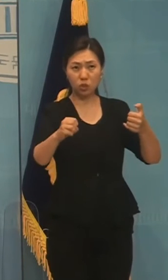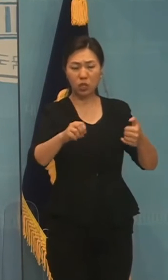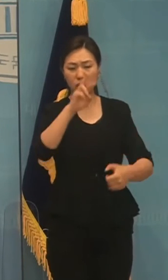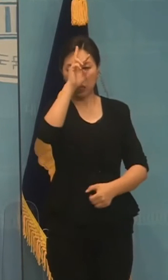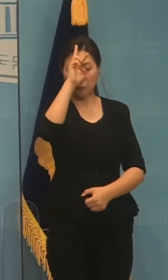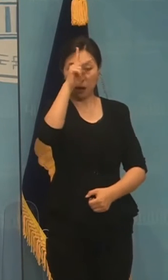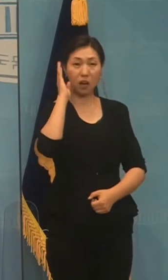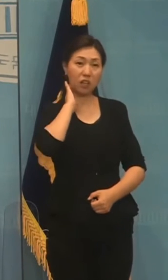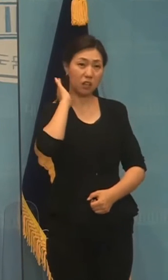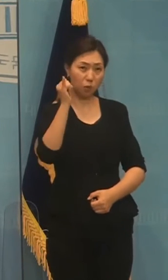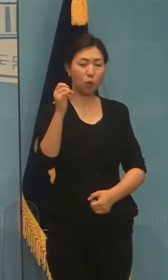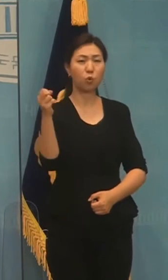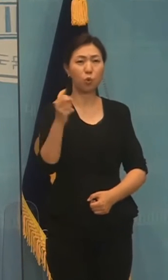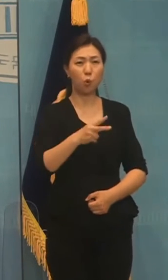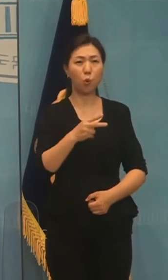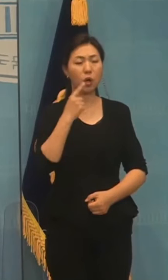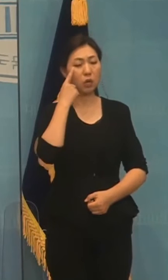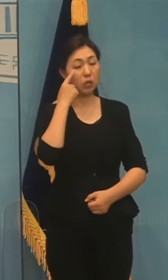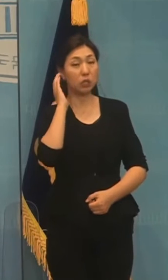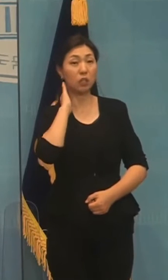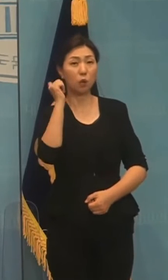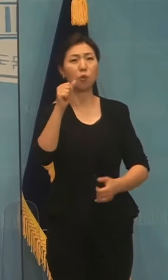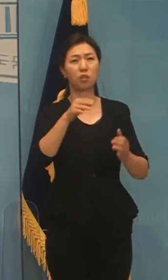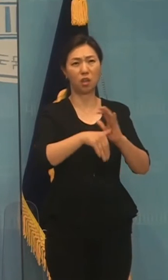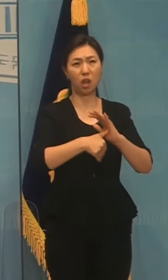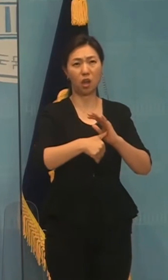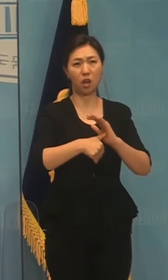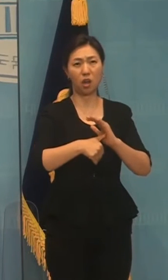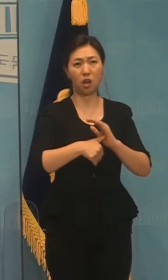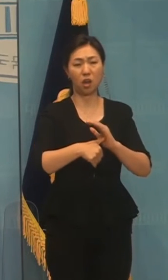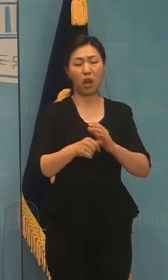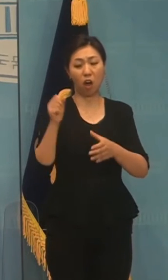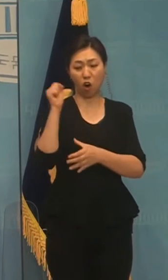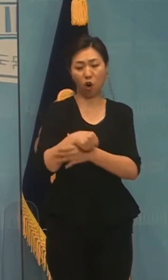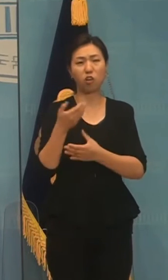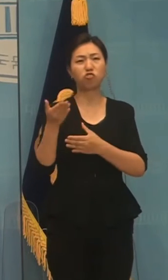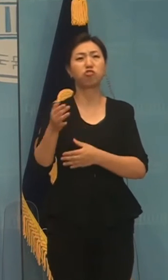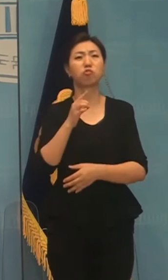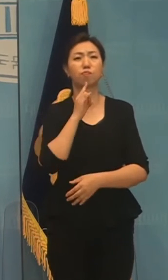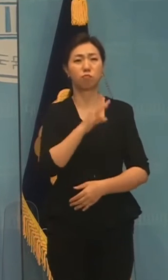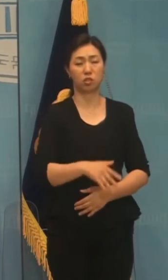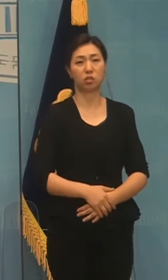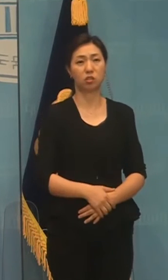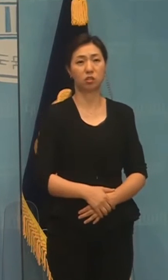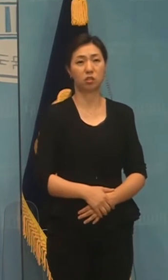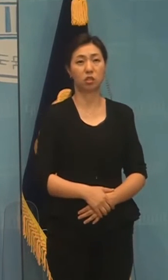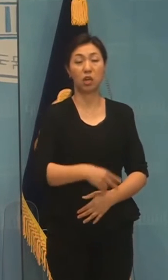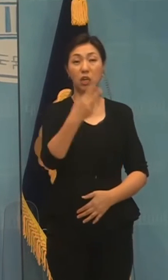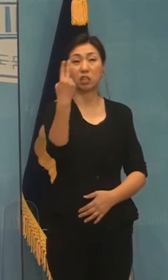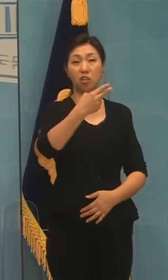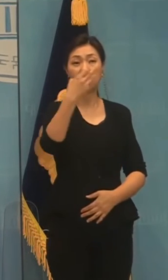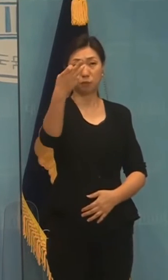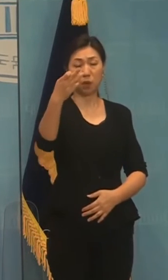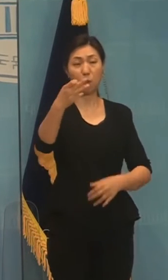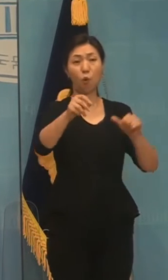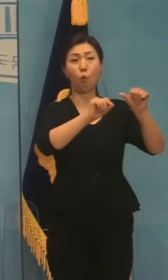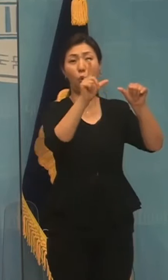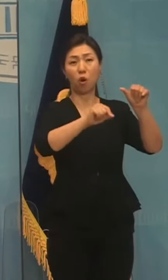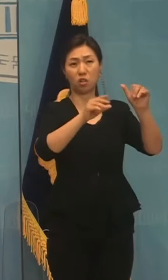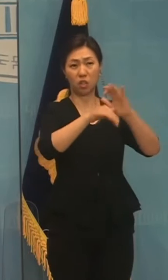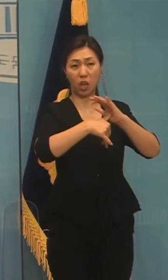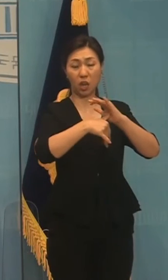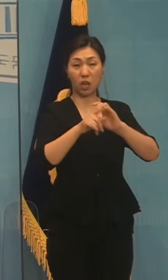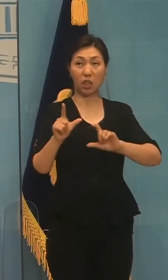정부에서 발전사업 허가를 받은 것입니다. 박근혜 정부 시절 2015년 3월 산지 태양광